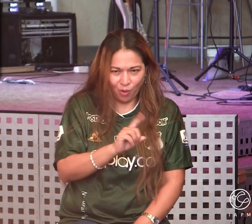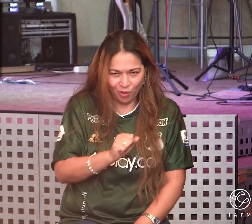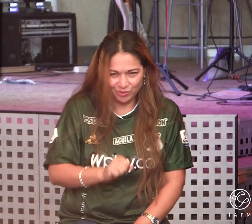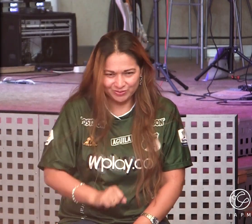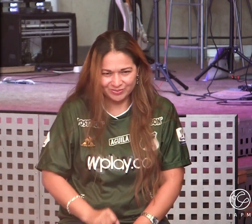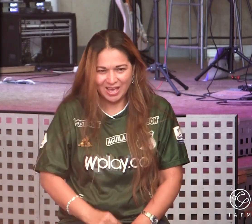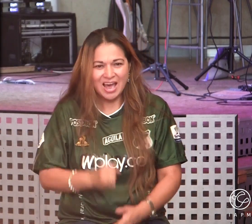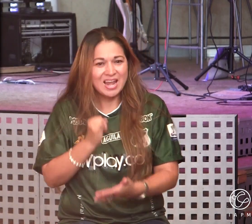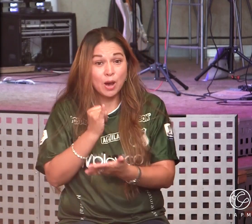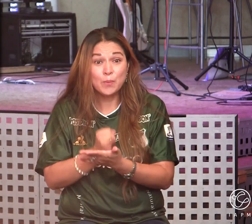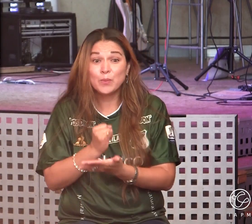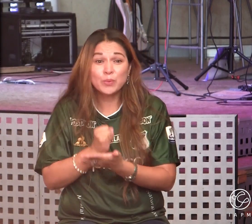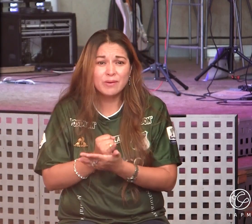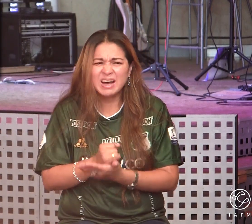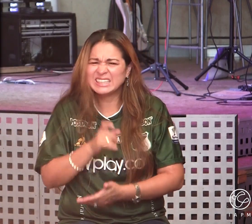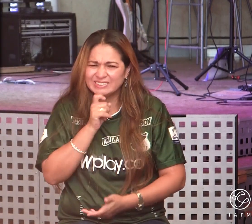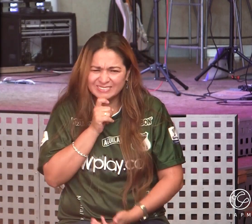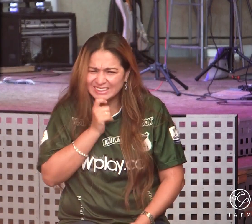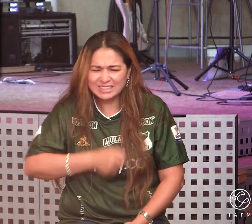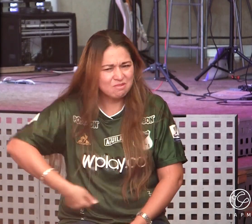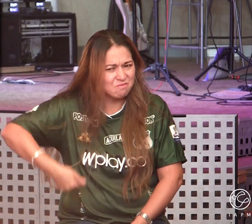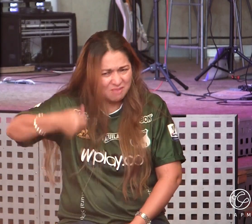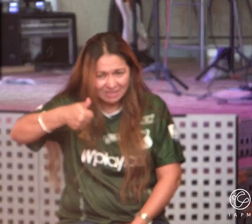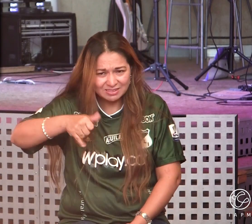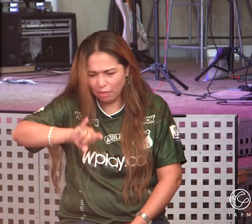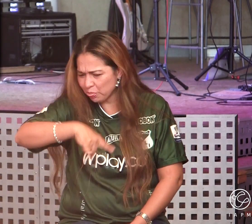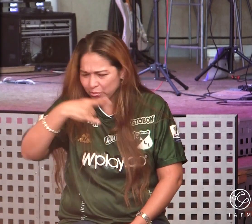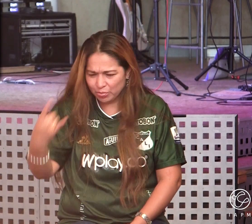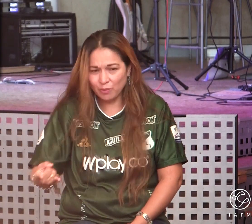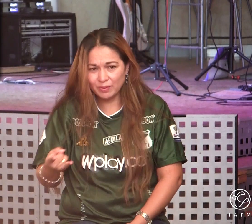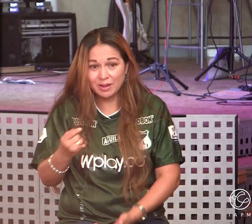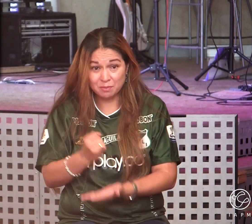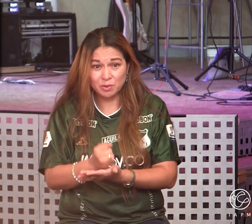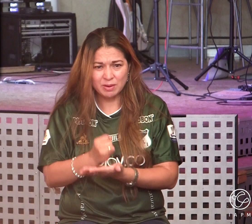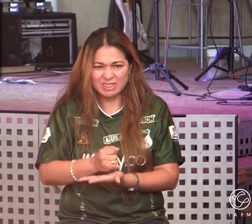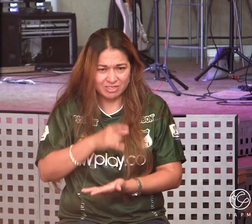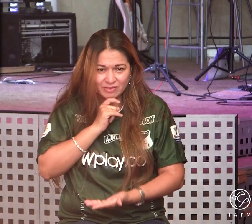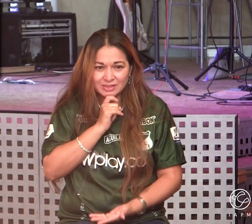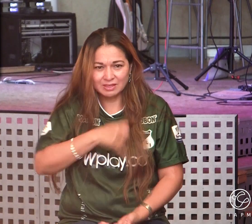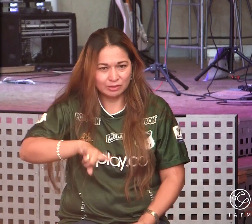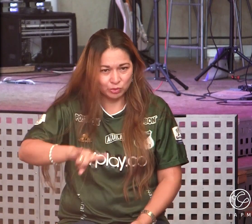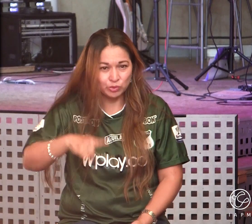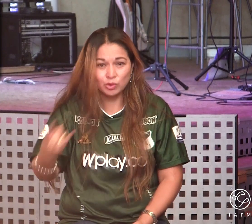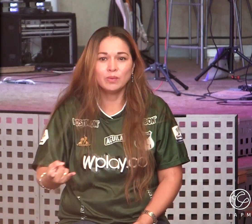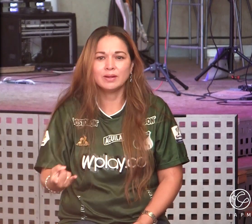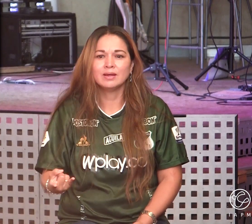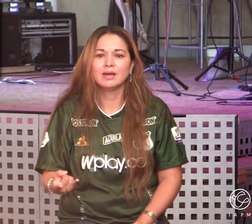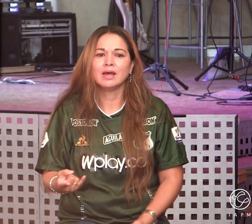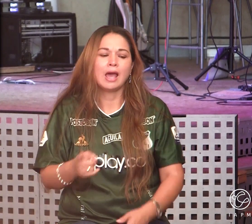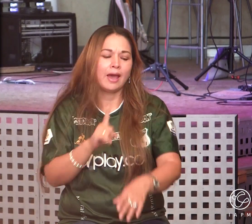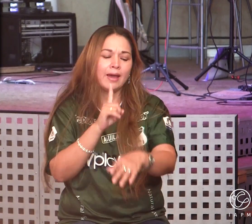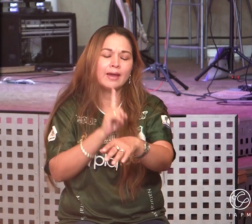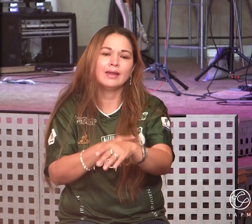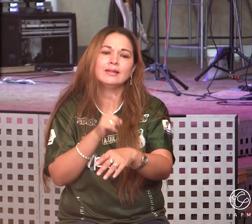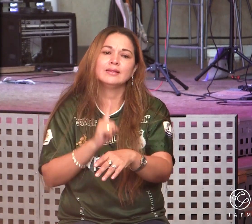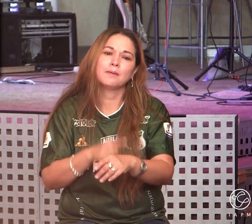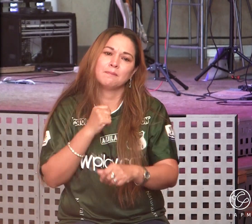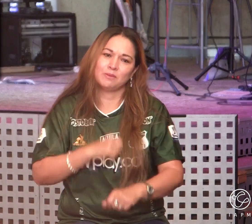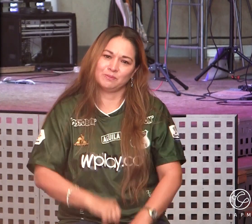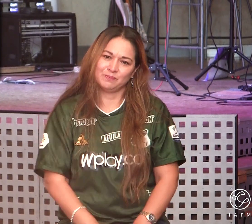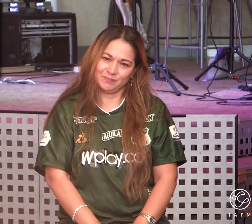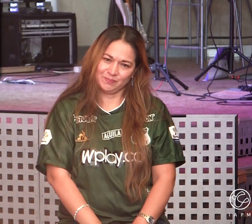es la prueba del tiempo, la prueba del tiempo. El tiempo somete las cosas a una prueba con tal